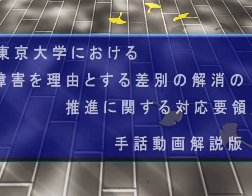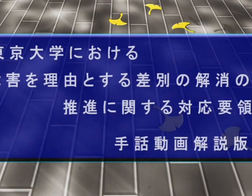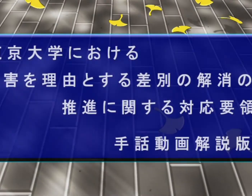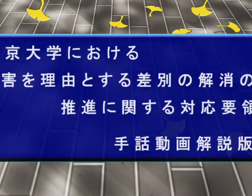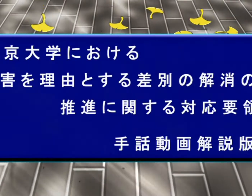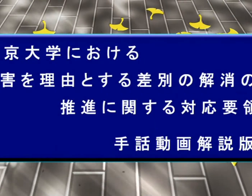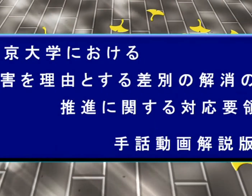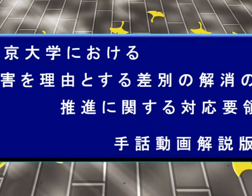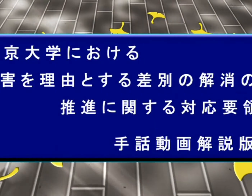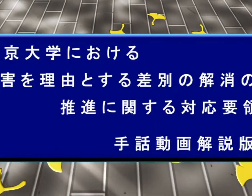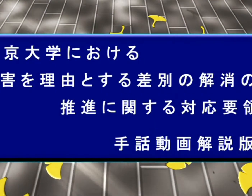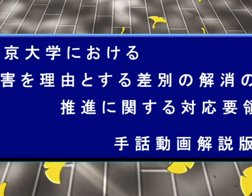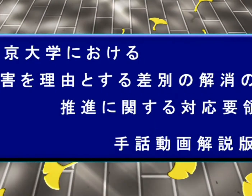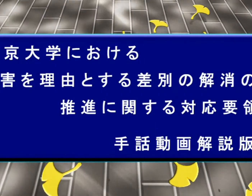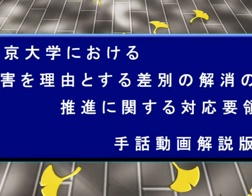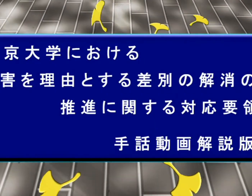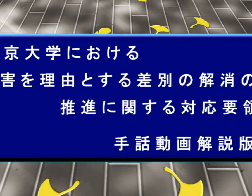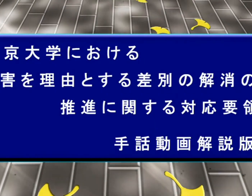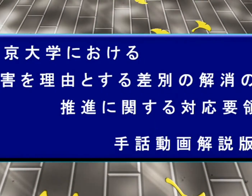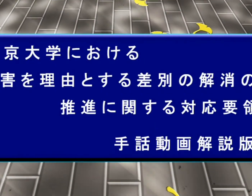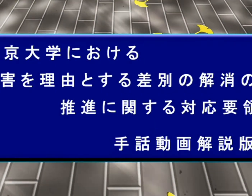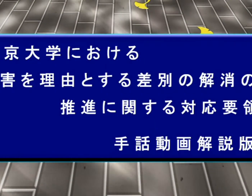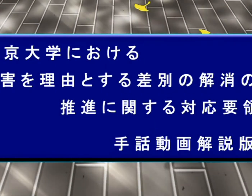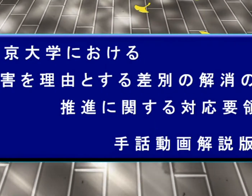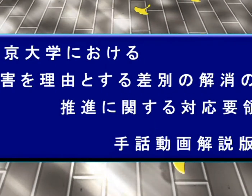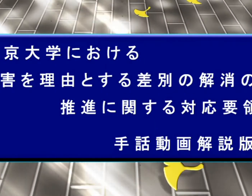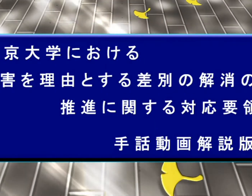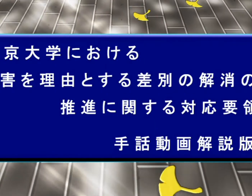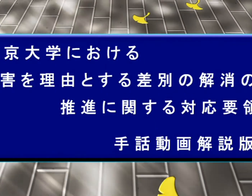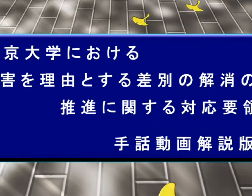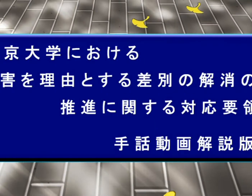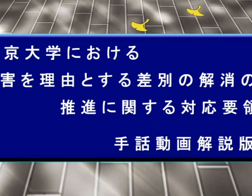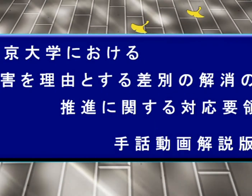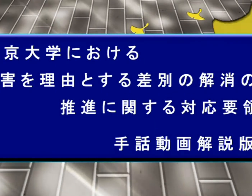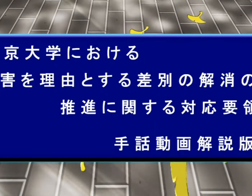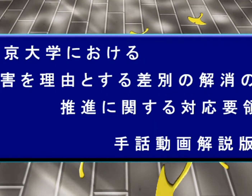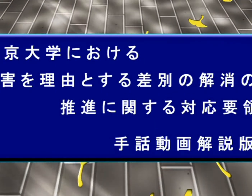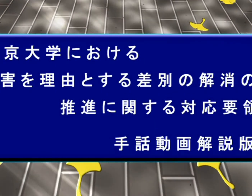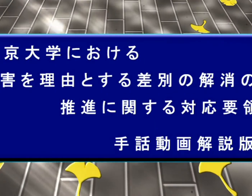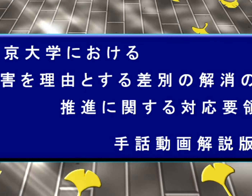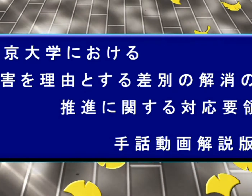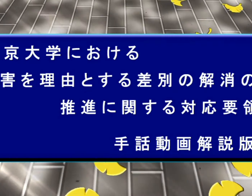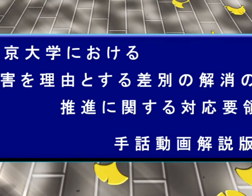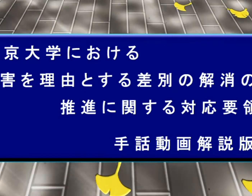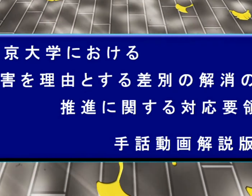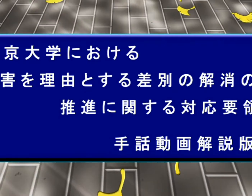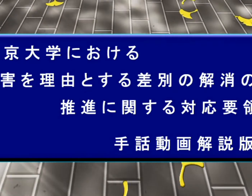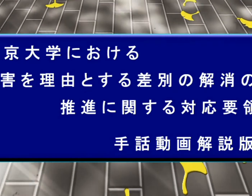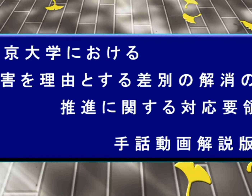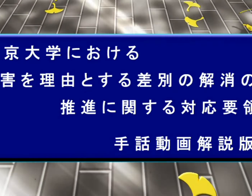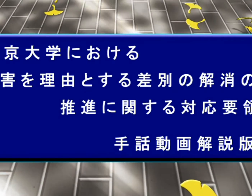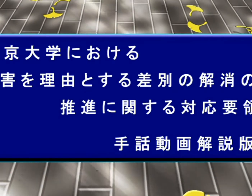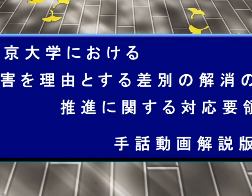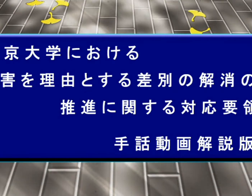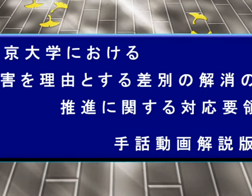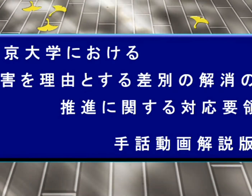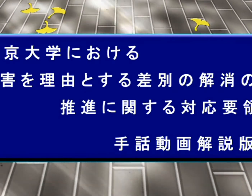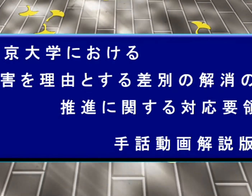東京大学にをてる障害を理由とする差別の解消の推進に関数対応容量